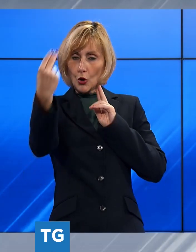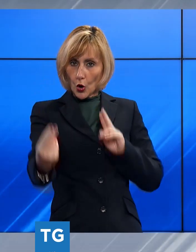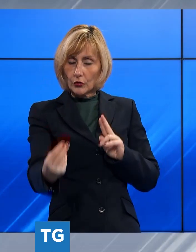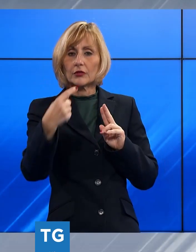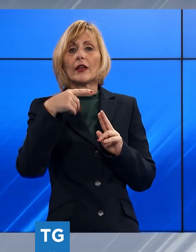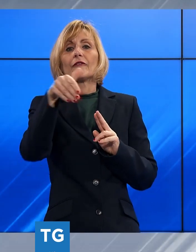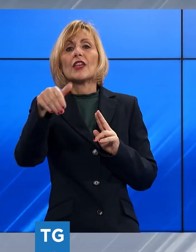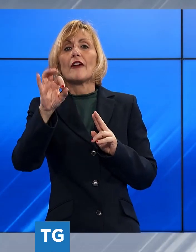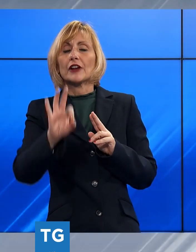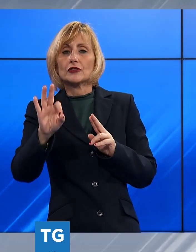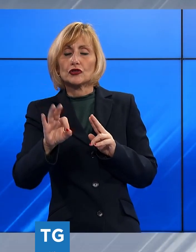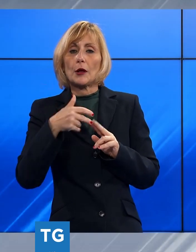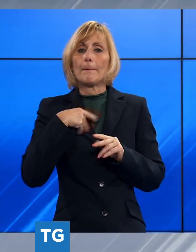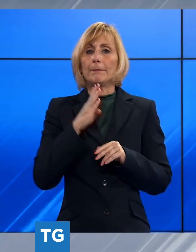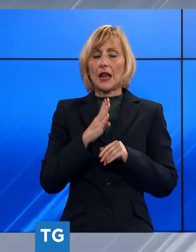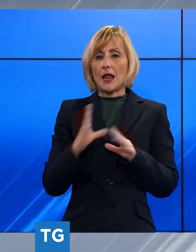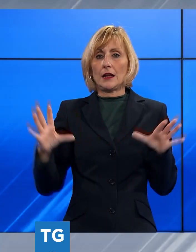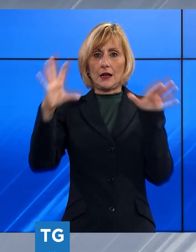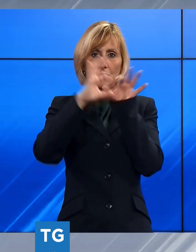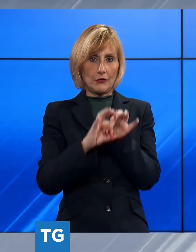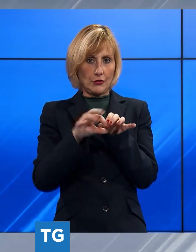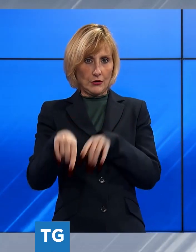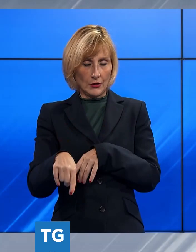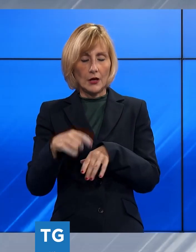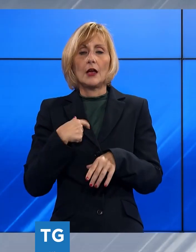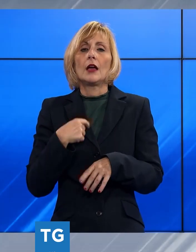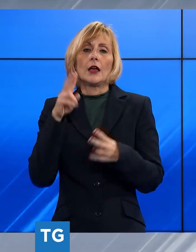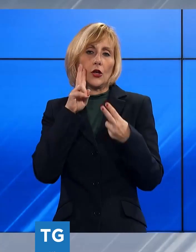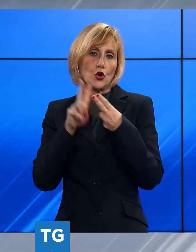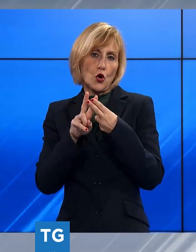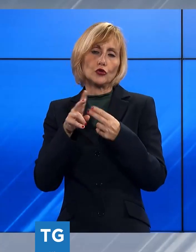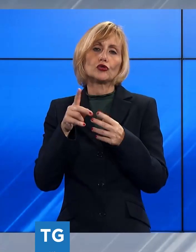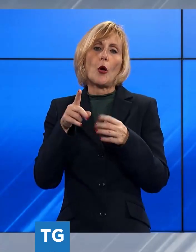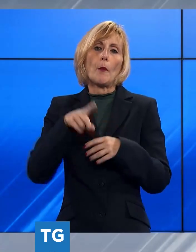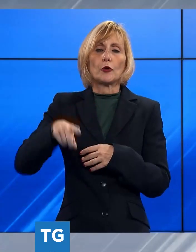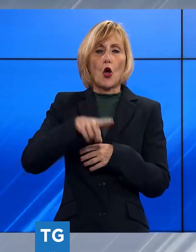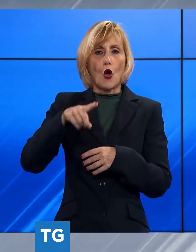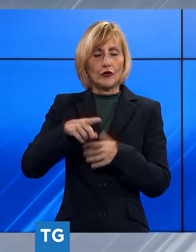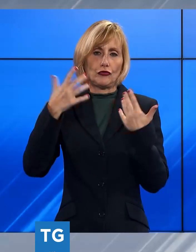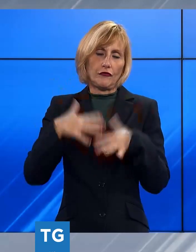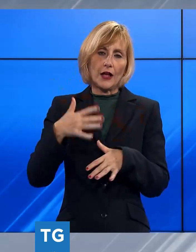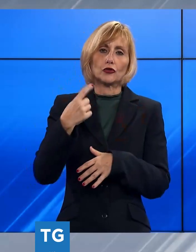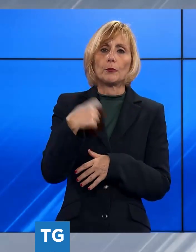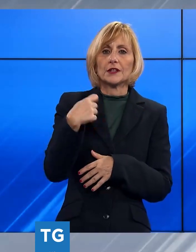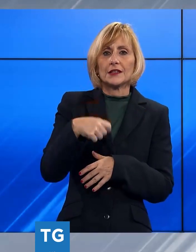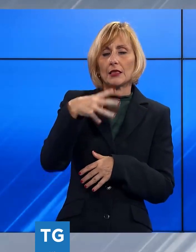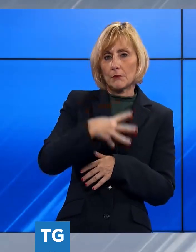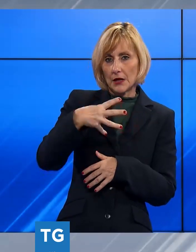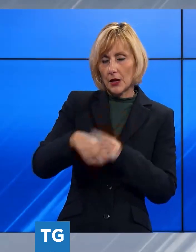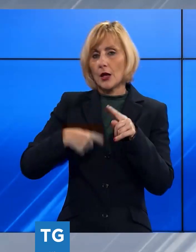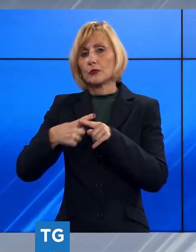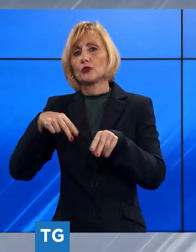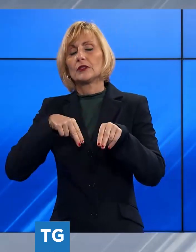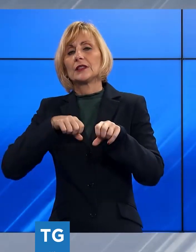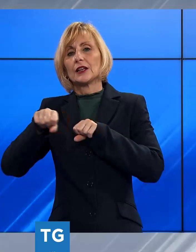sono queste le tempistiche emerse nel corso dell'incontro svoltosi a Palazzo Ducale tra il presidente della provincia Luca menesini e i dirigenti tecnici di